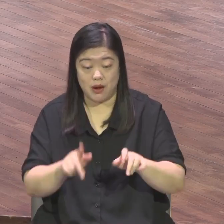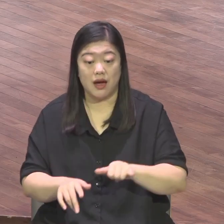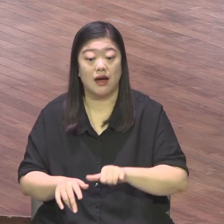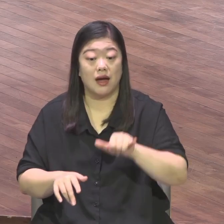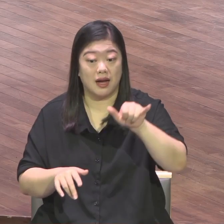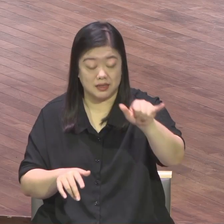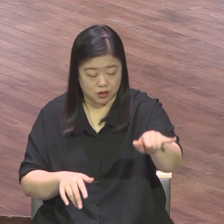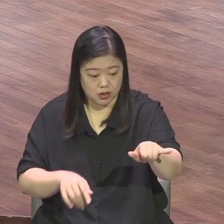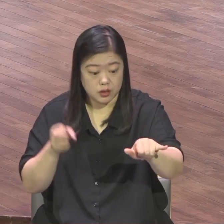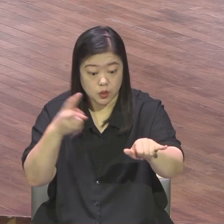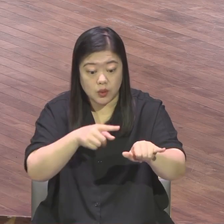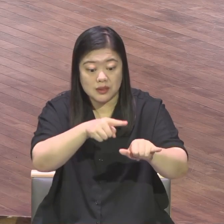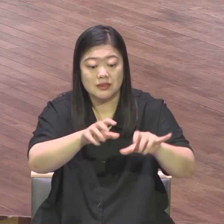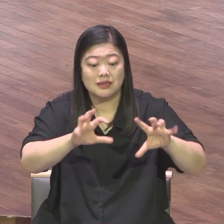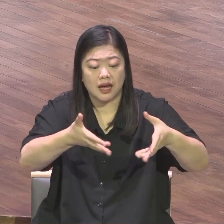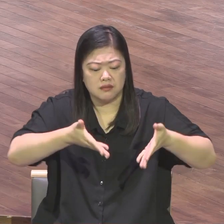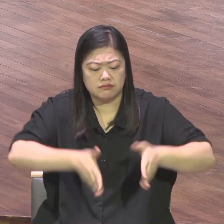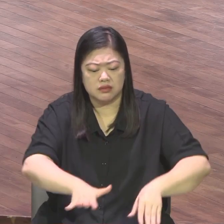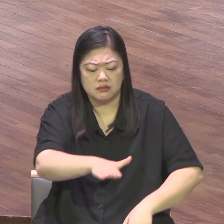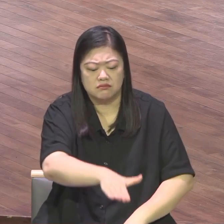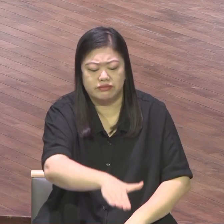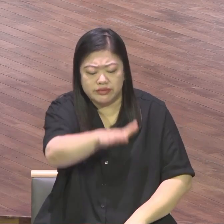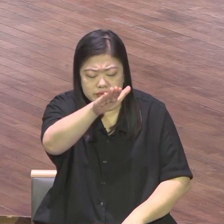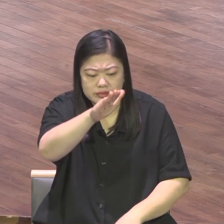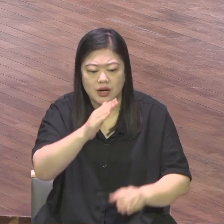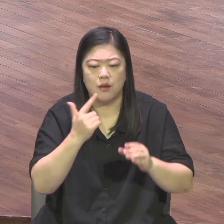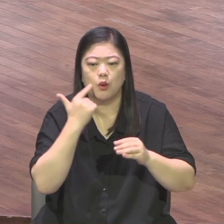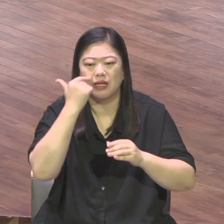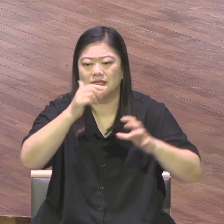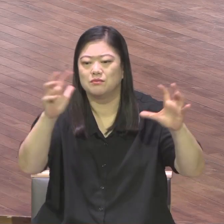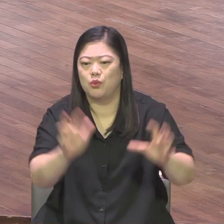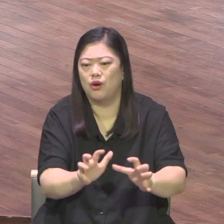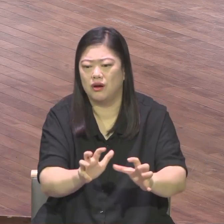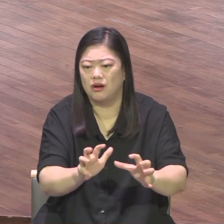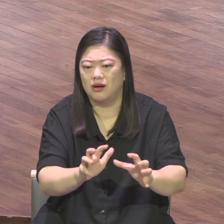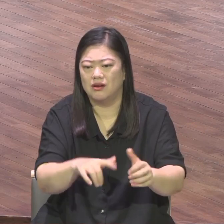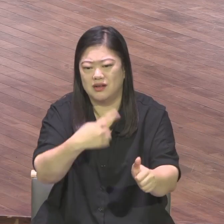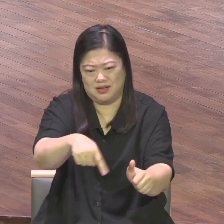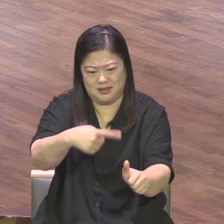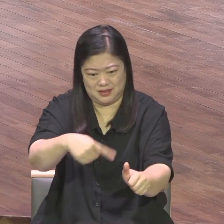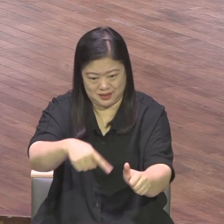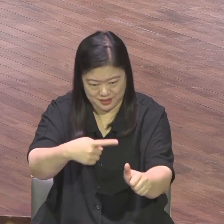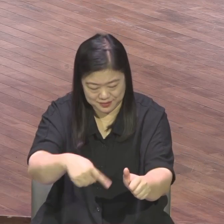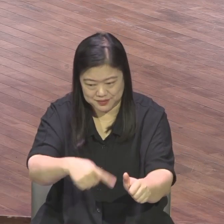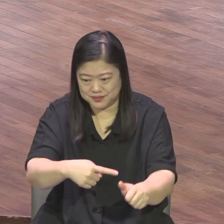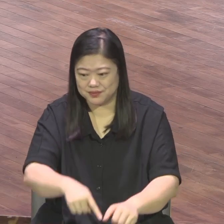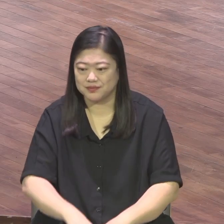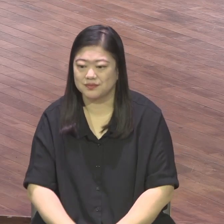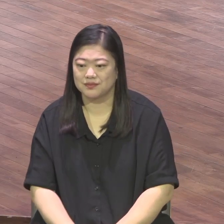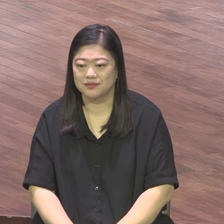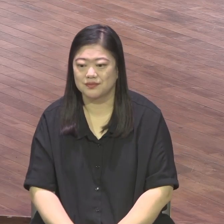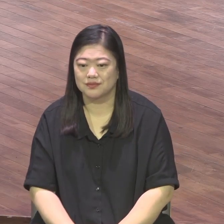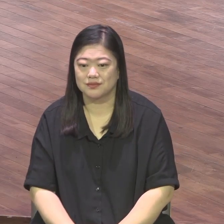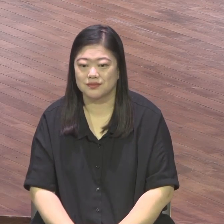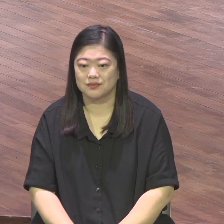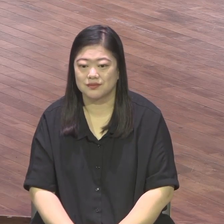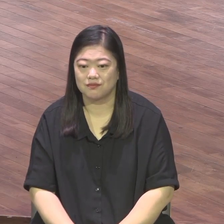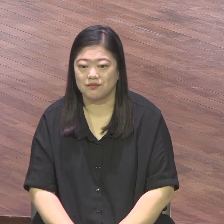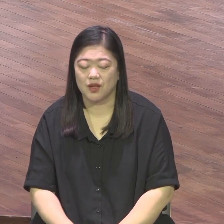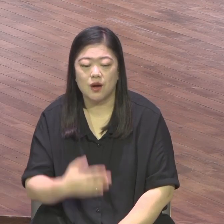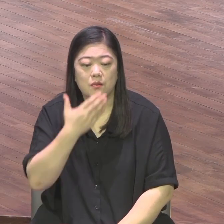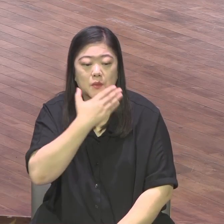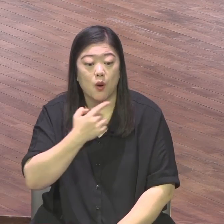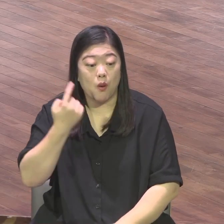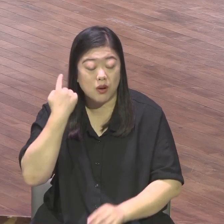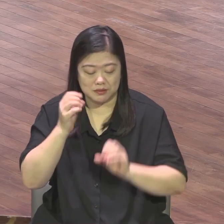모셔가지고 또 LTS 또 강의를 한 후에 또 이게 페스티벌 구원의 길을 선포합니다. 저는 복음을 선포하는